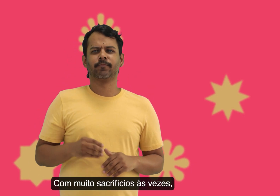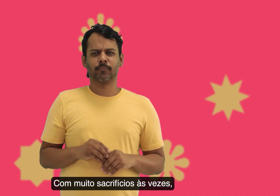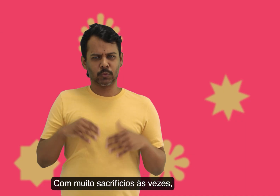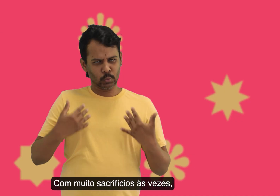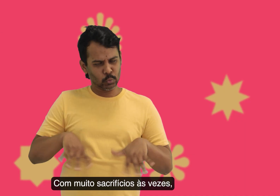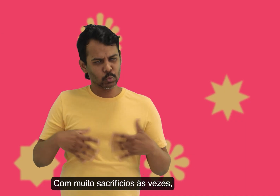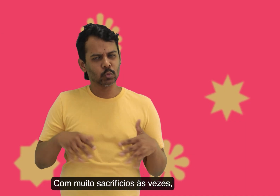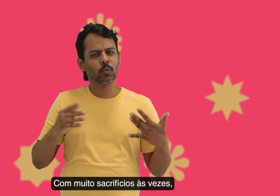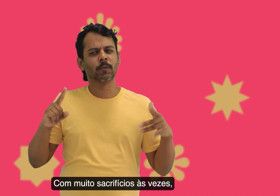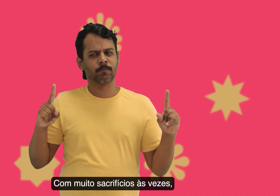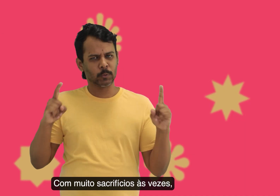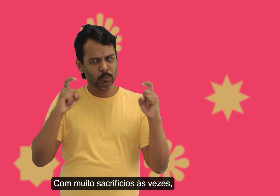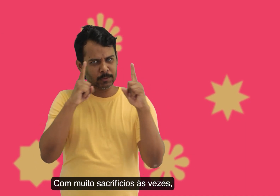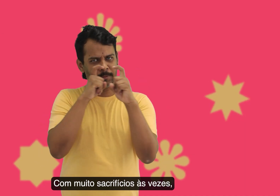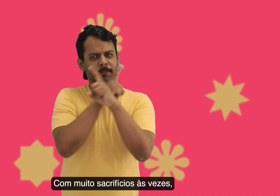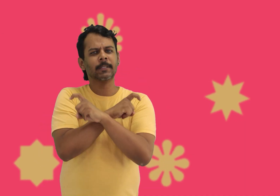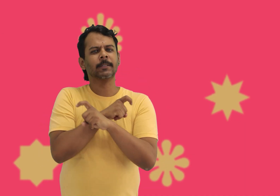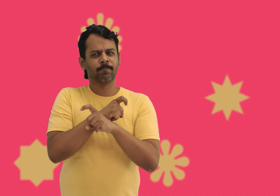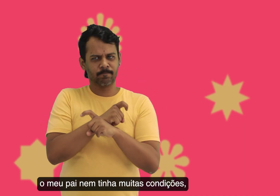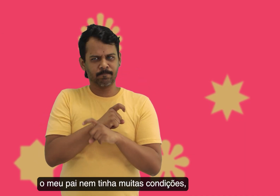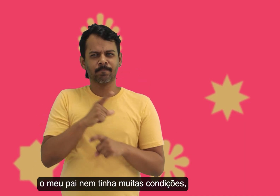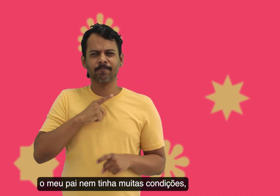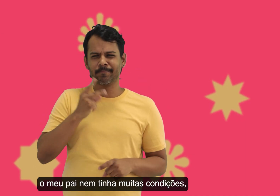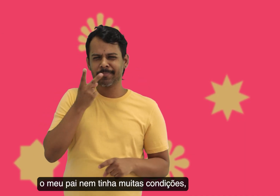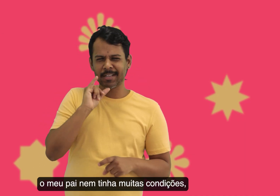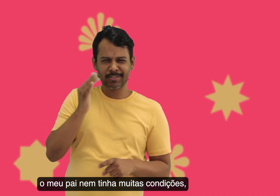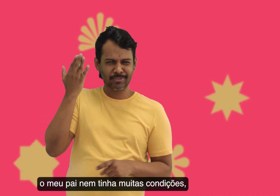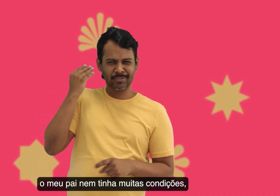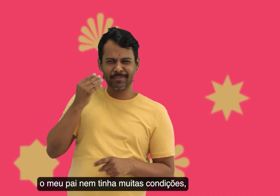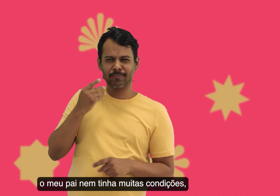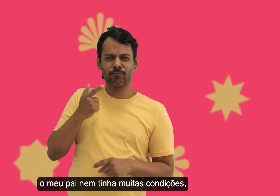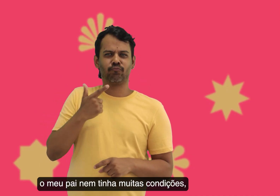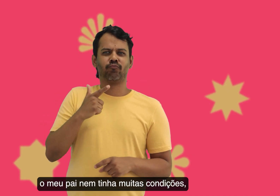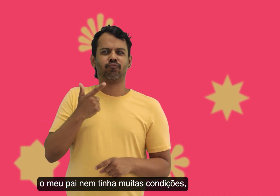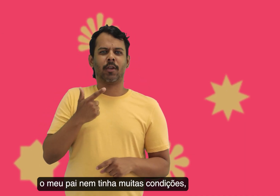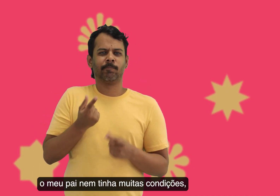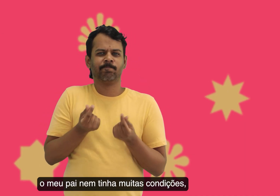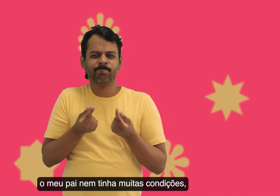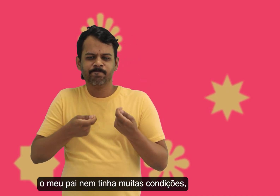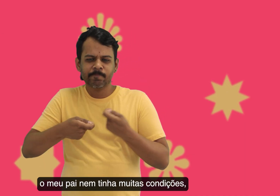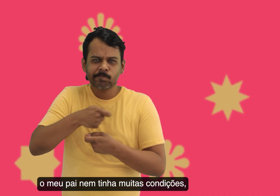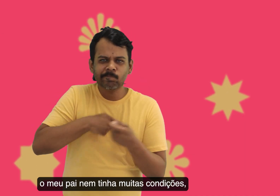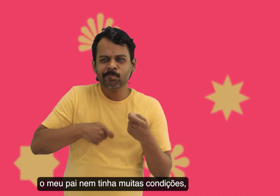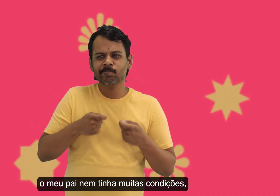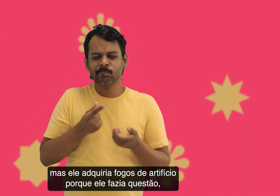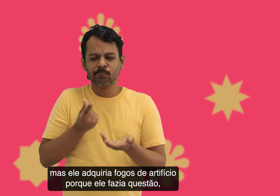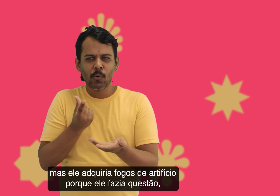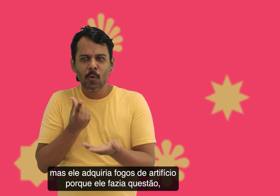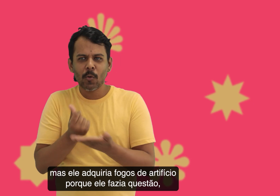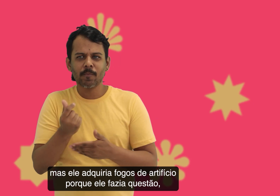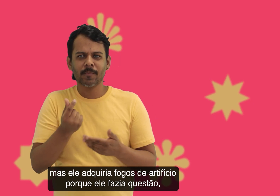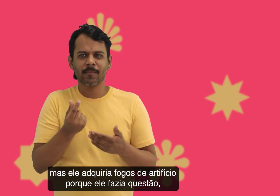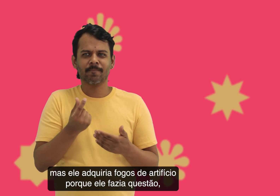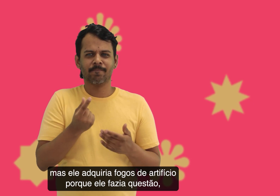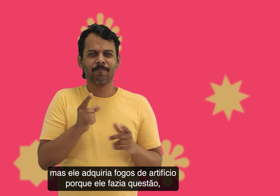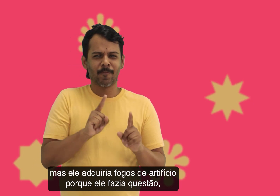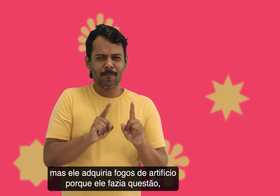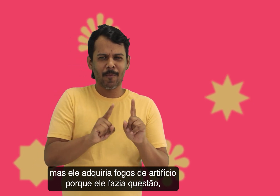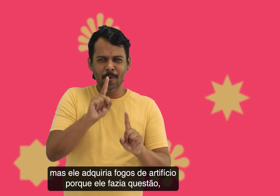muitos sacrifícios, às vezes. O meu pai nem tinha, assim, muitas condições, mas ele adquiria fogos